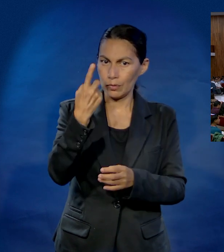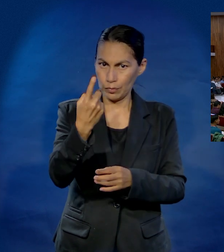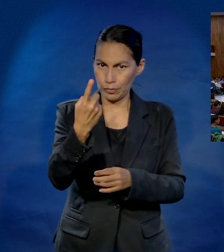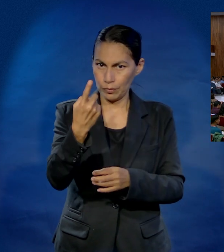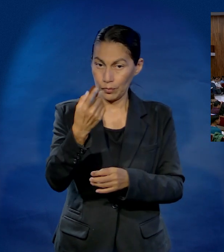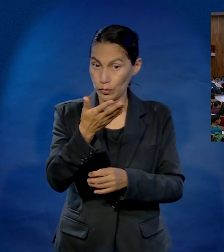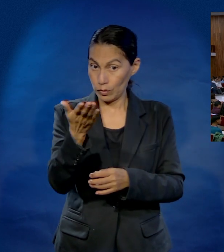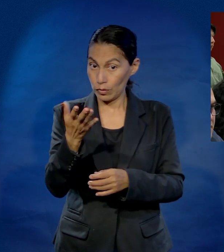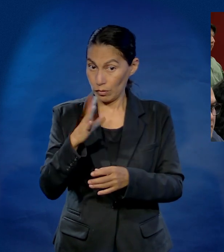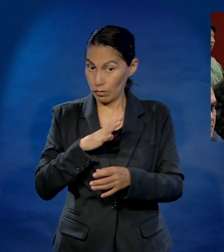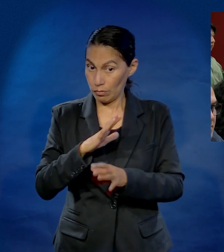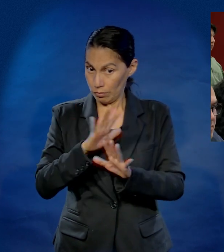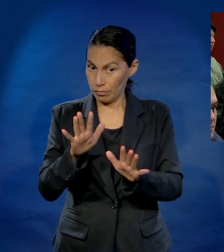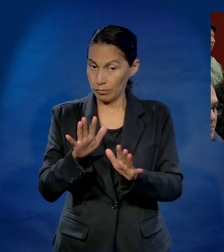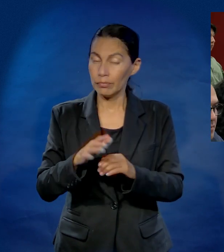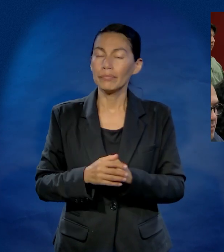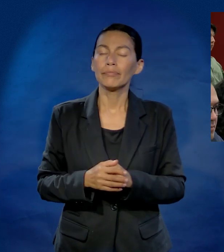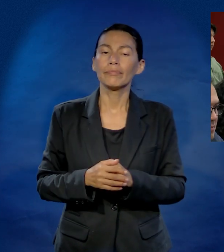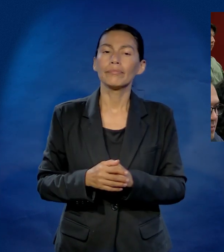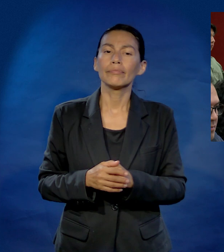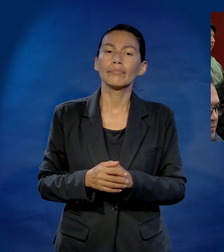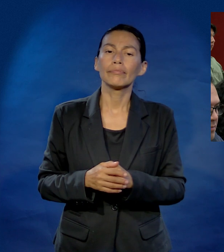Me llaman muchísimo la atención.